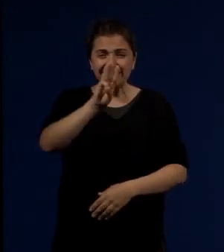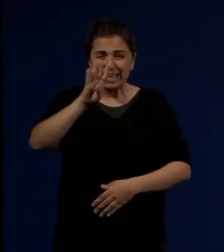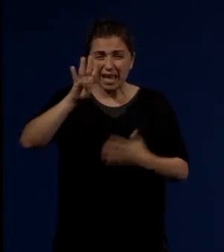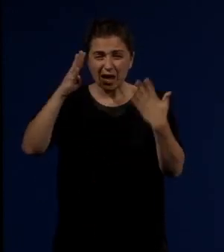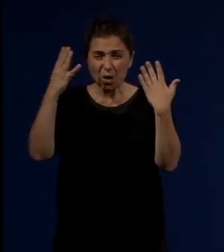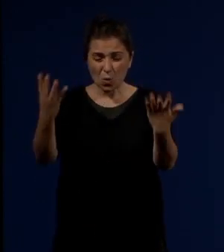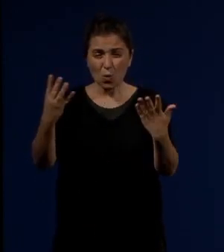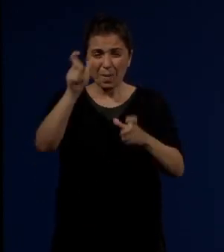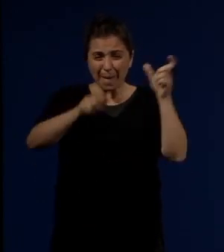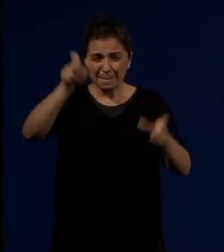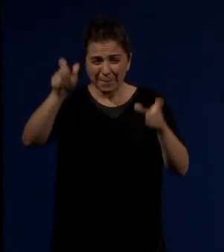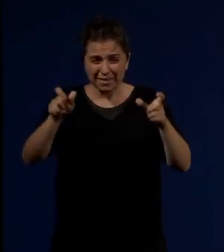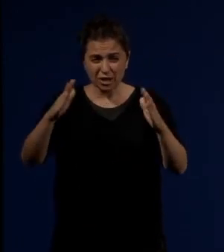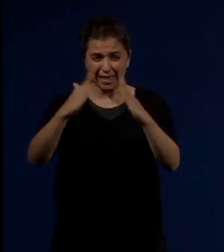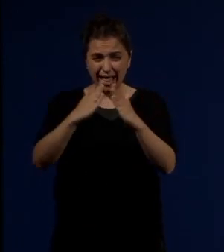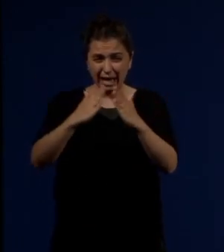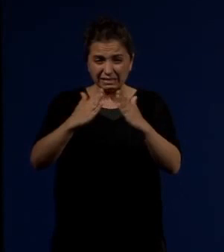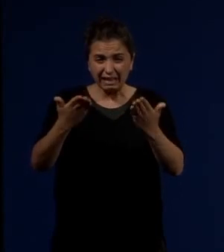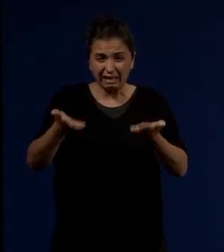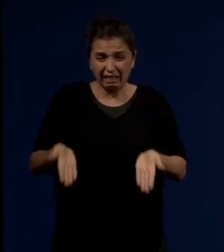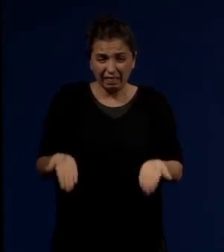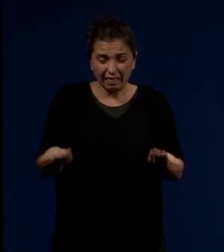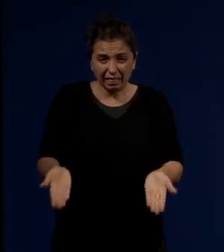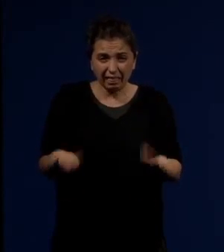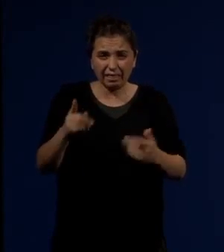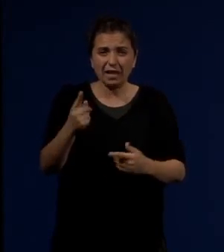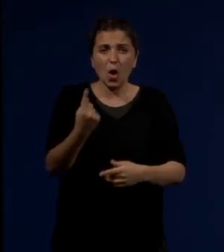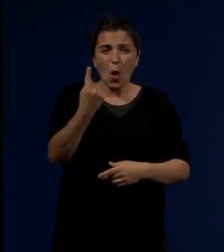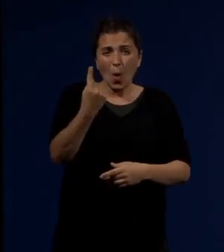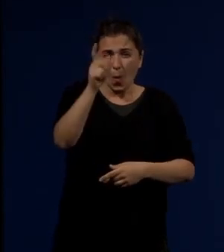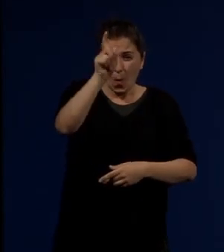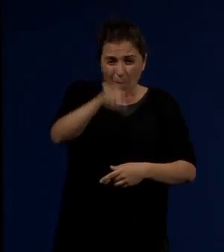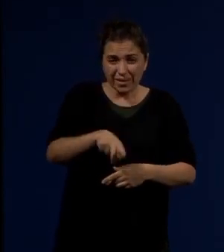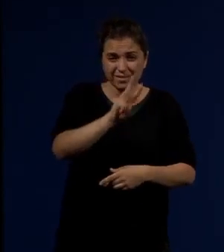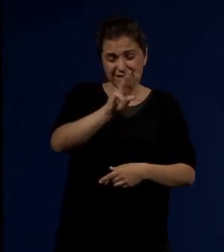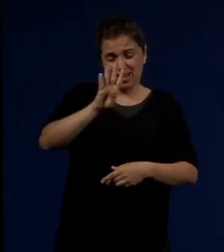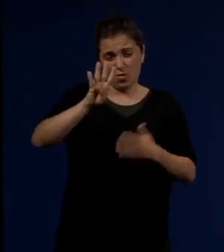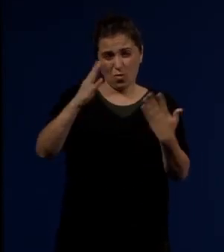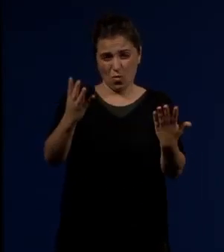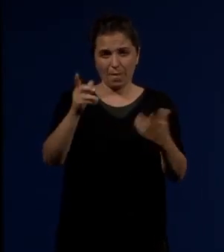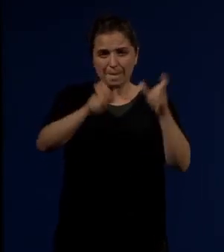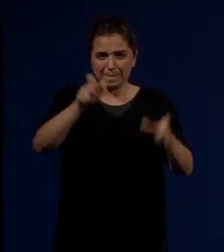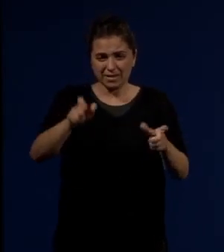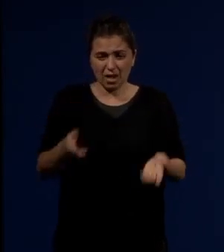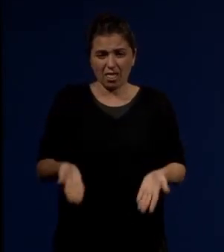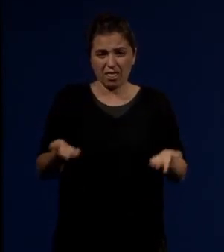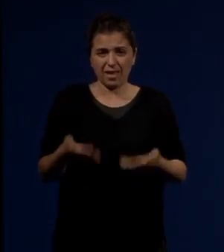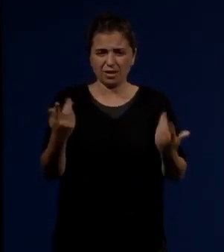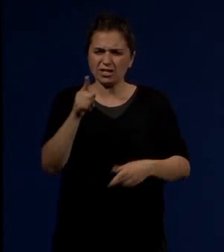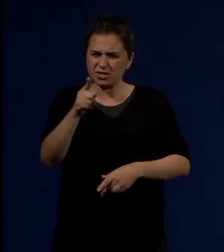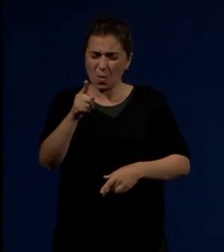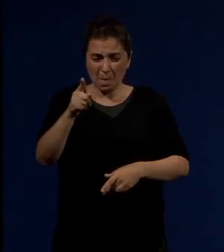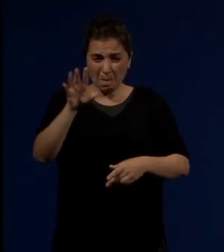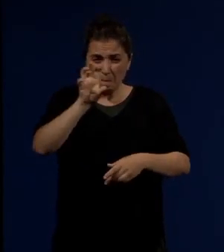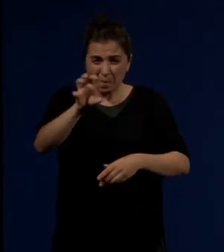persoas son desafiuzadas, 39 familias son desafiuzadas cada mes en Galicia a día de hoxe. Non está garantido este dereito esencial. Eso é un país